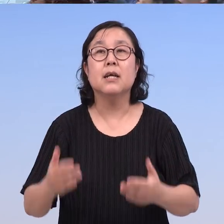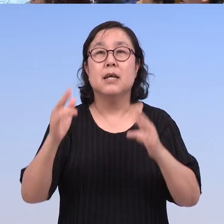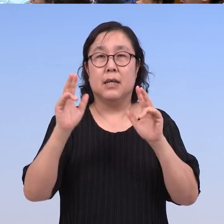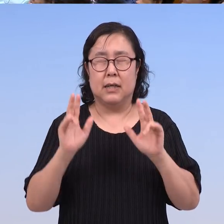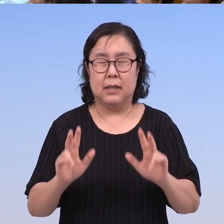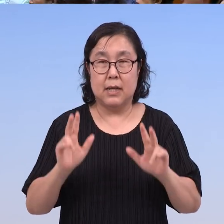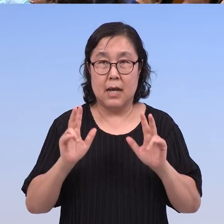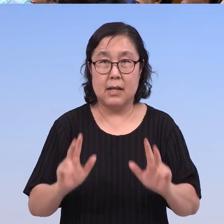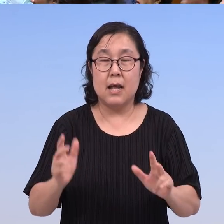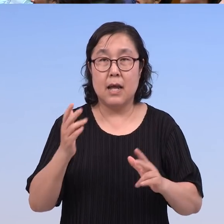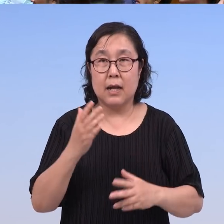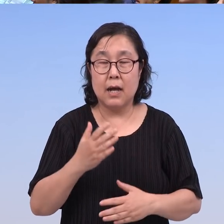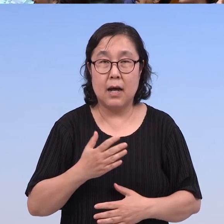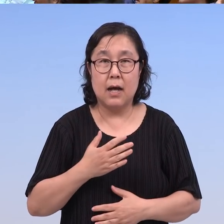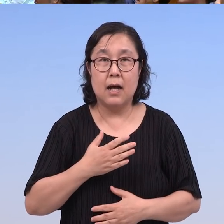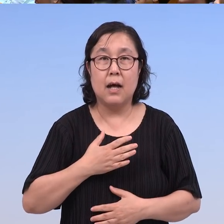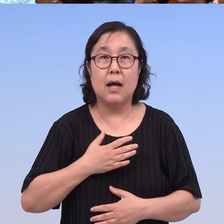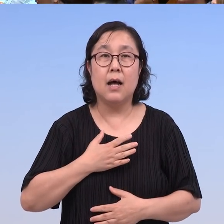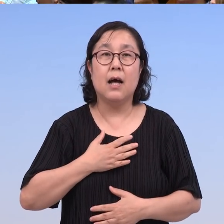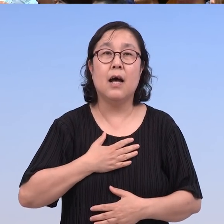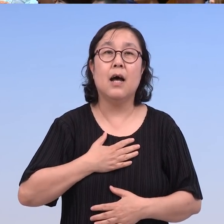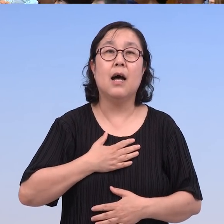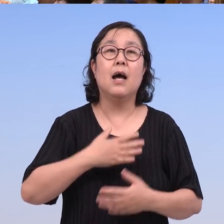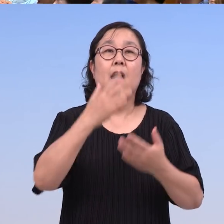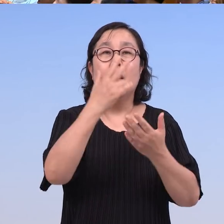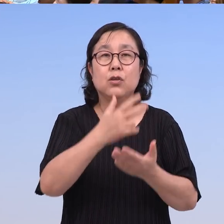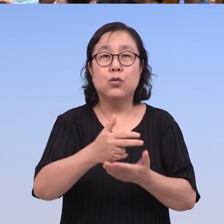이제 내가 주님의 이름으로